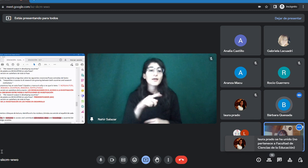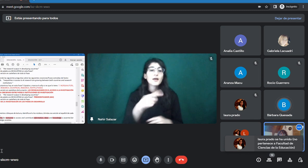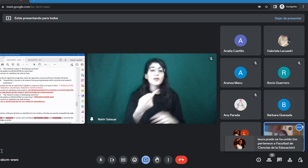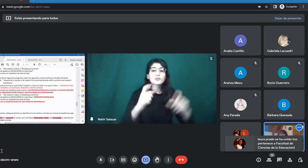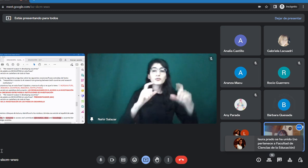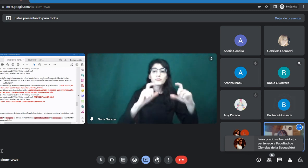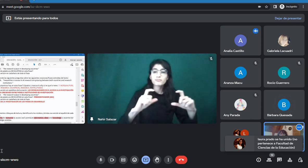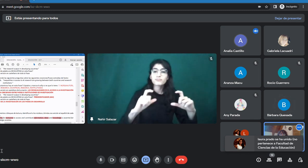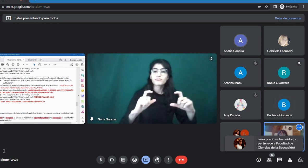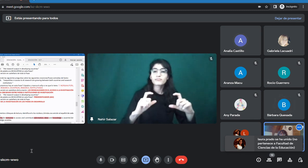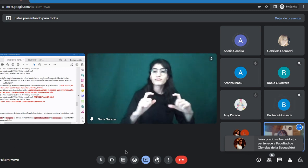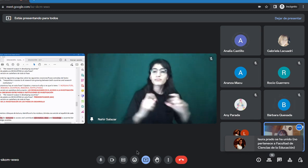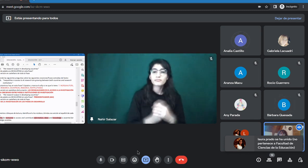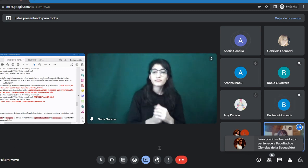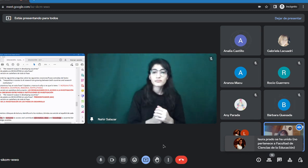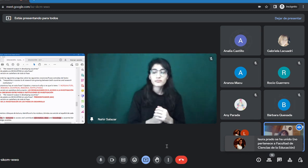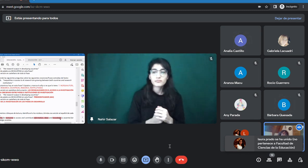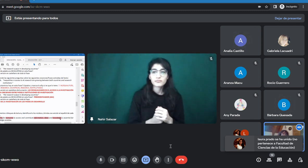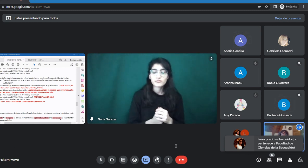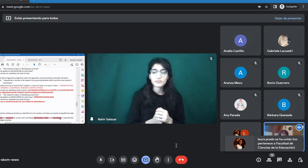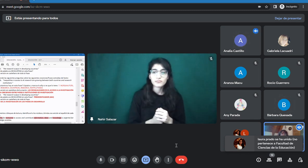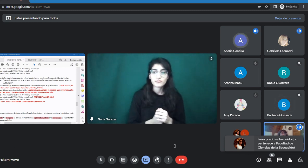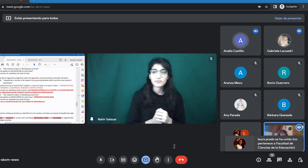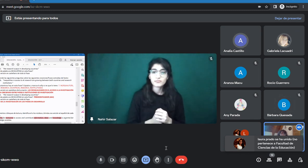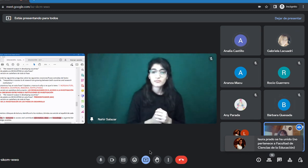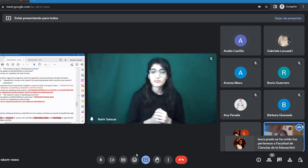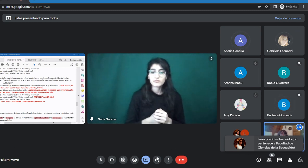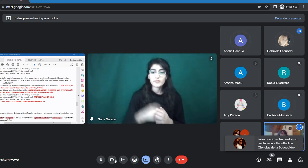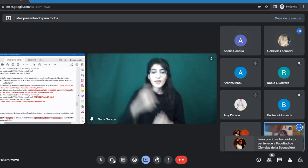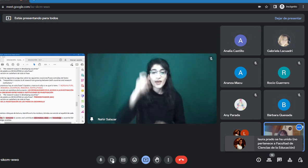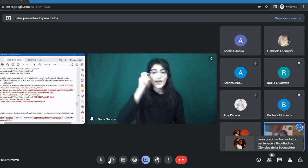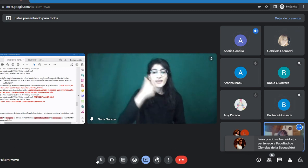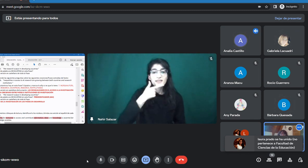Esencial. No, esencial es un adjetivo. No.